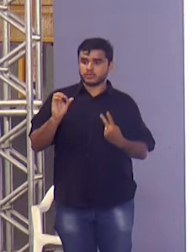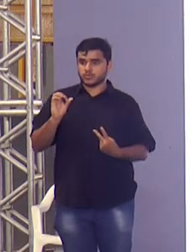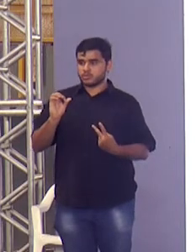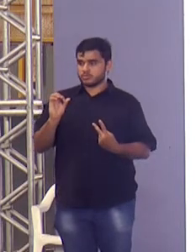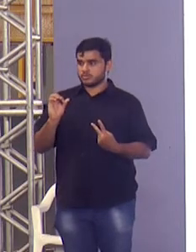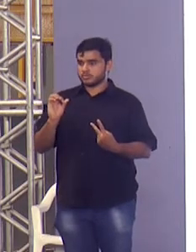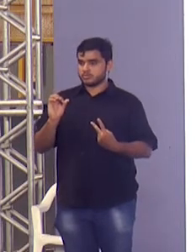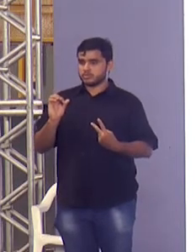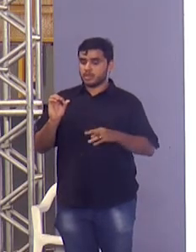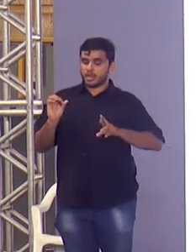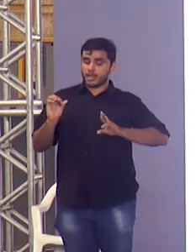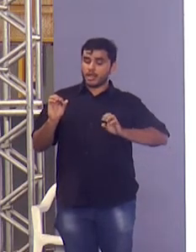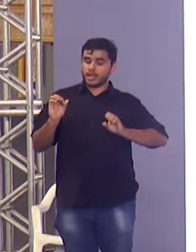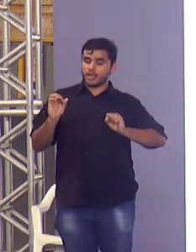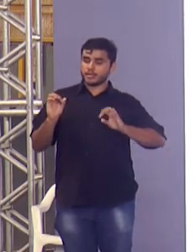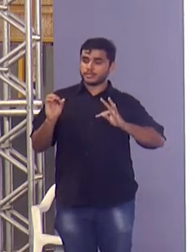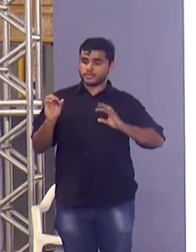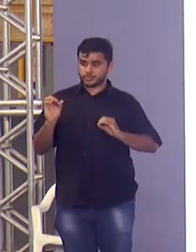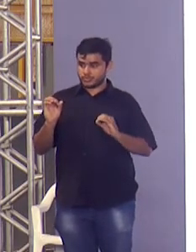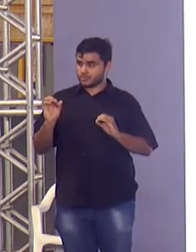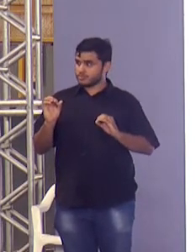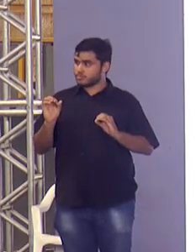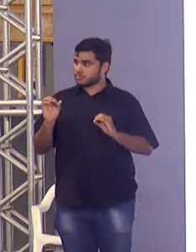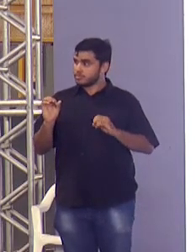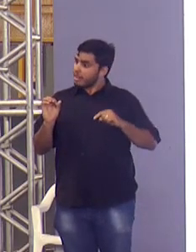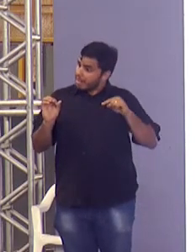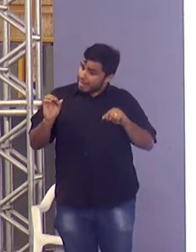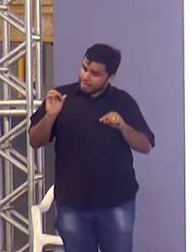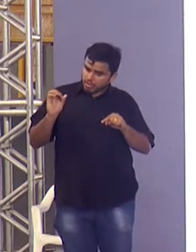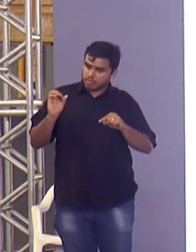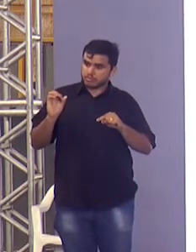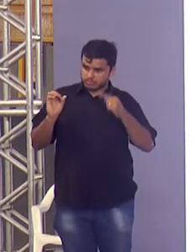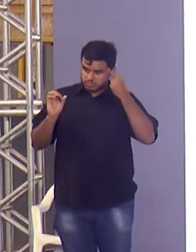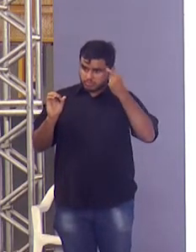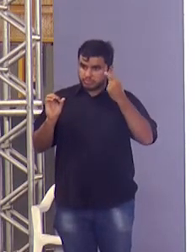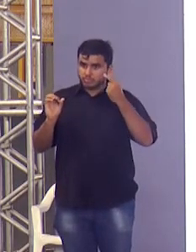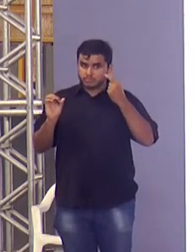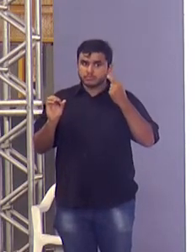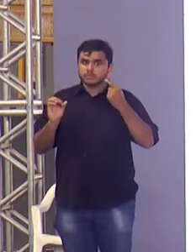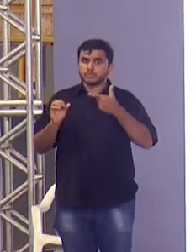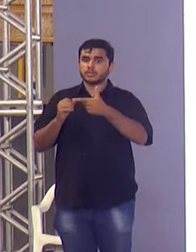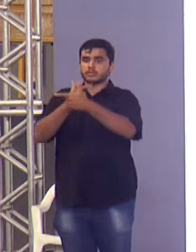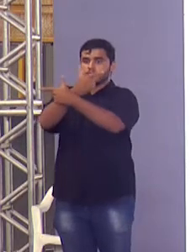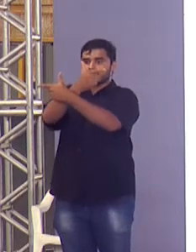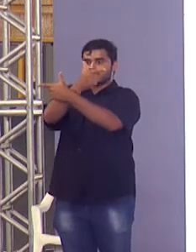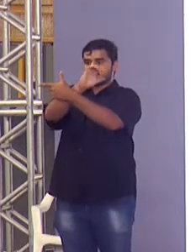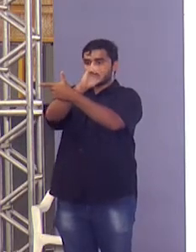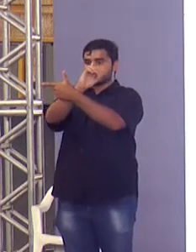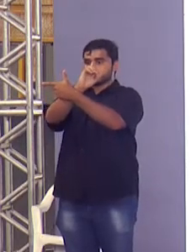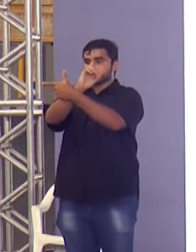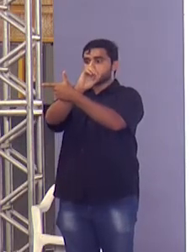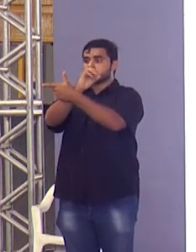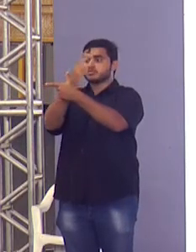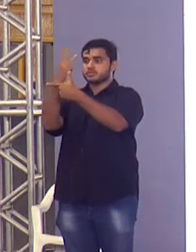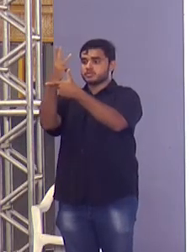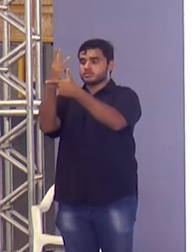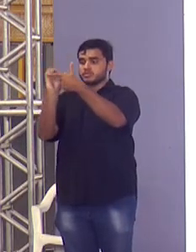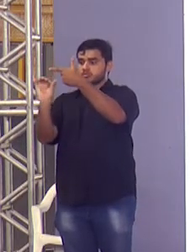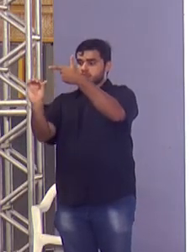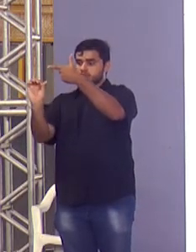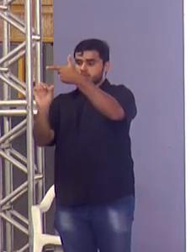2. 20 dividido por 3 dá 6. E o resto é 2. Quem é o dividendo?